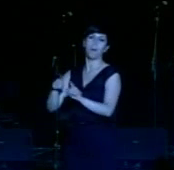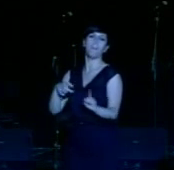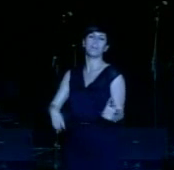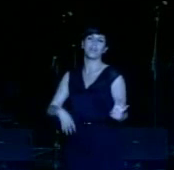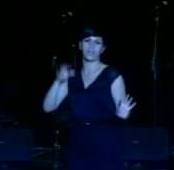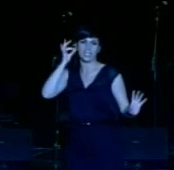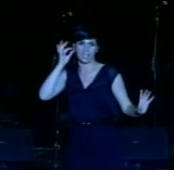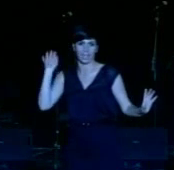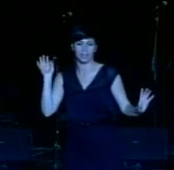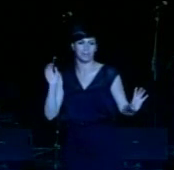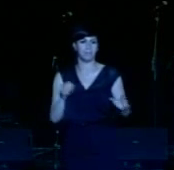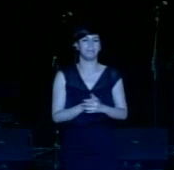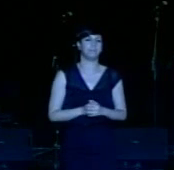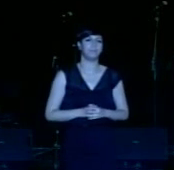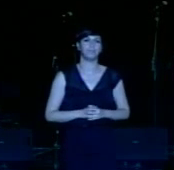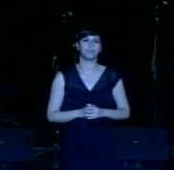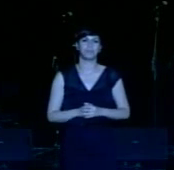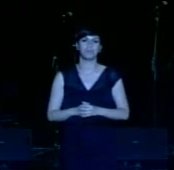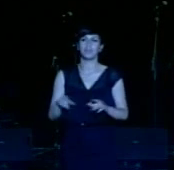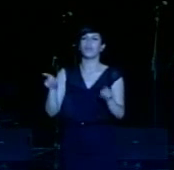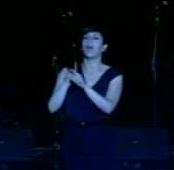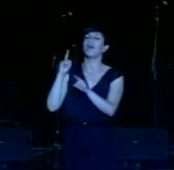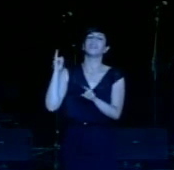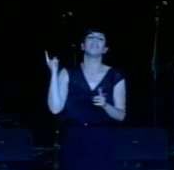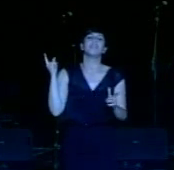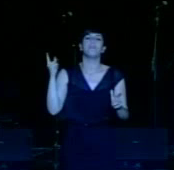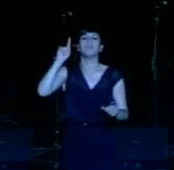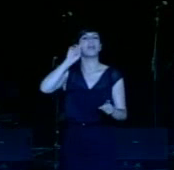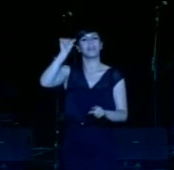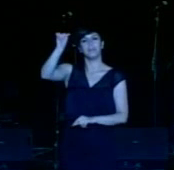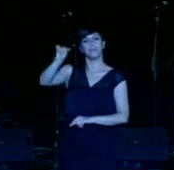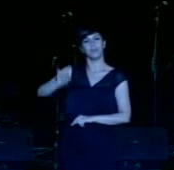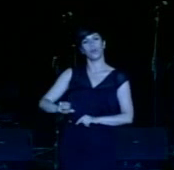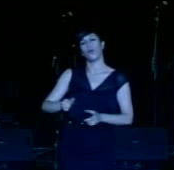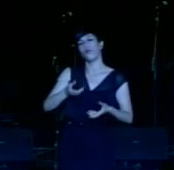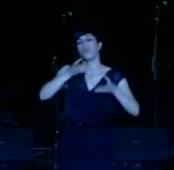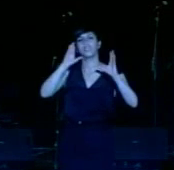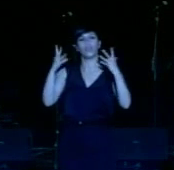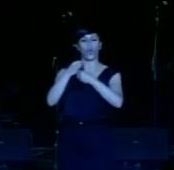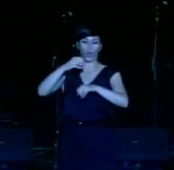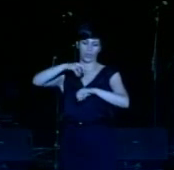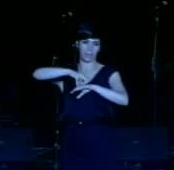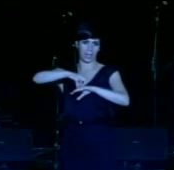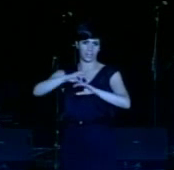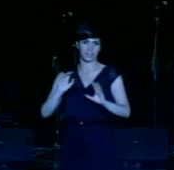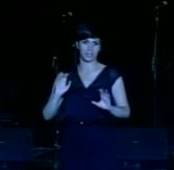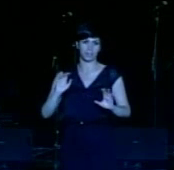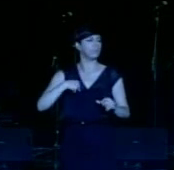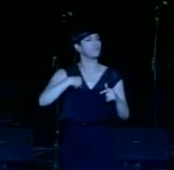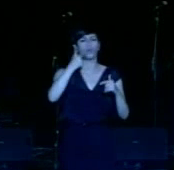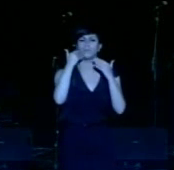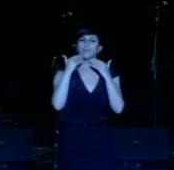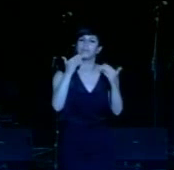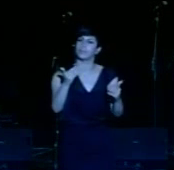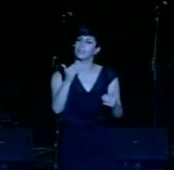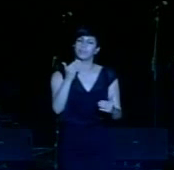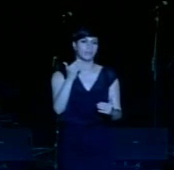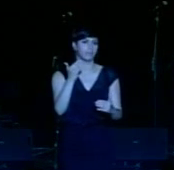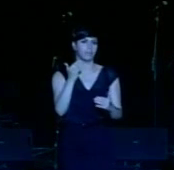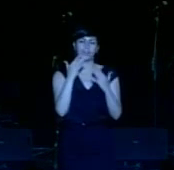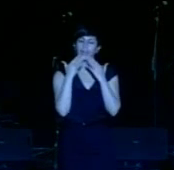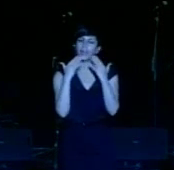princesa. Recién sacada de Audrey, hoy estoy de las muy películas años 60. Desayuno con diamantes. Yo se lo agradezco profundamente